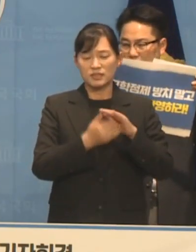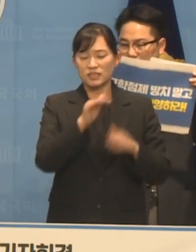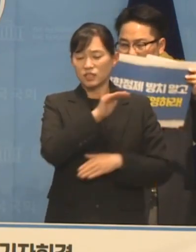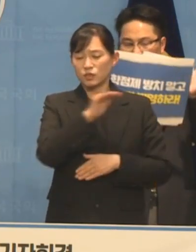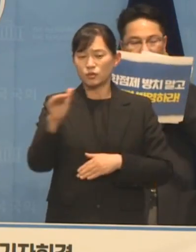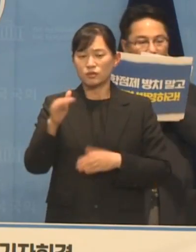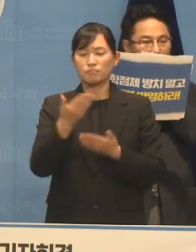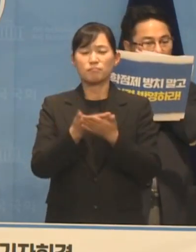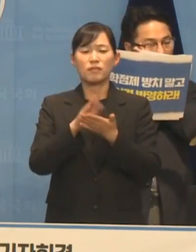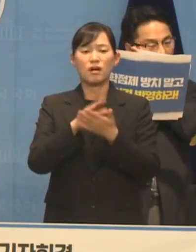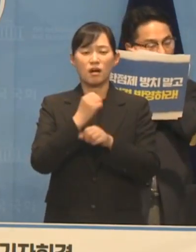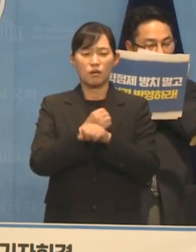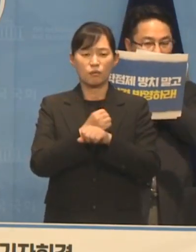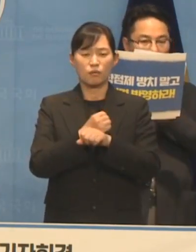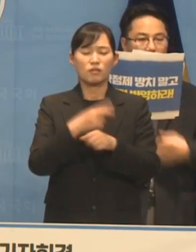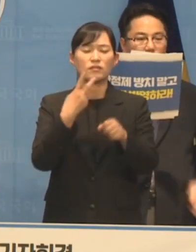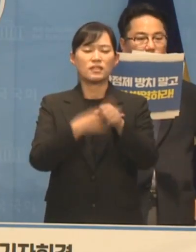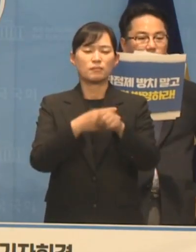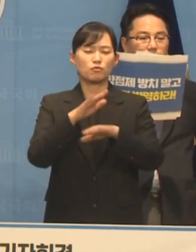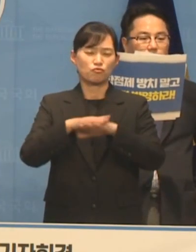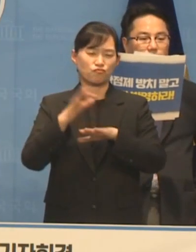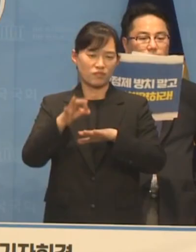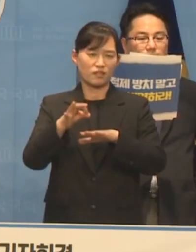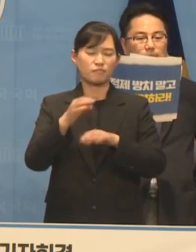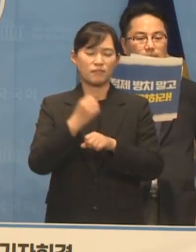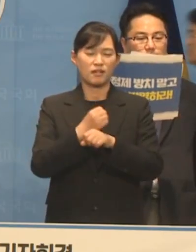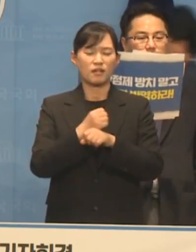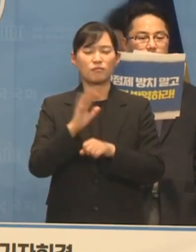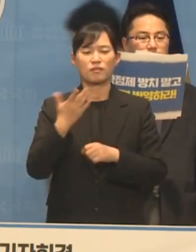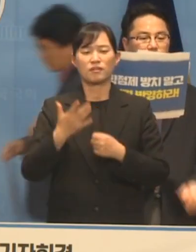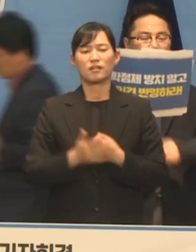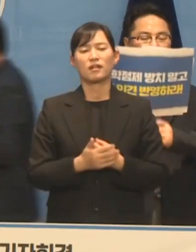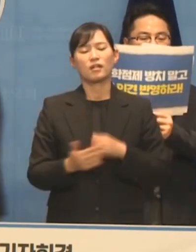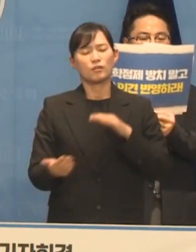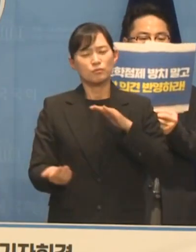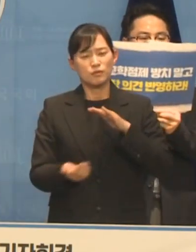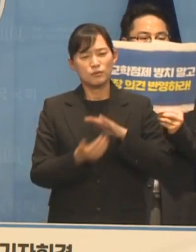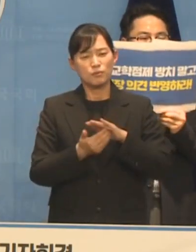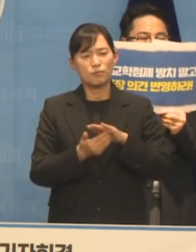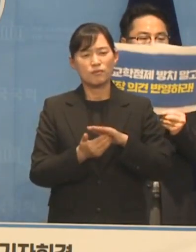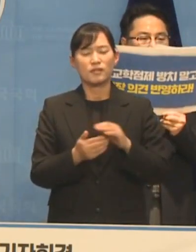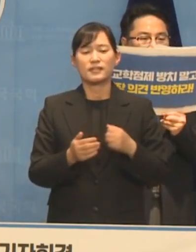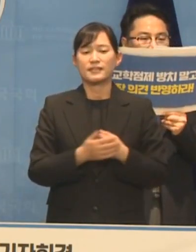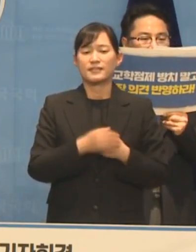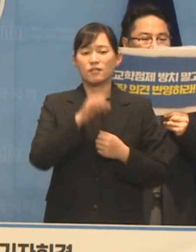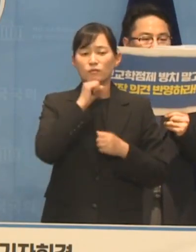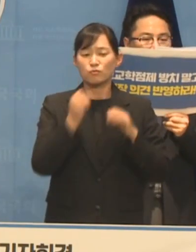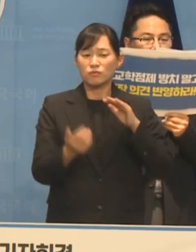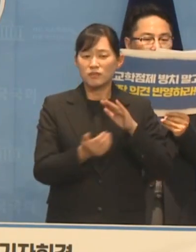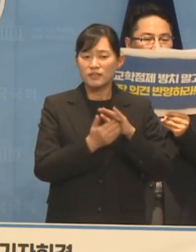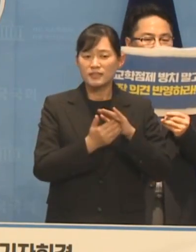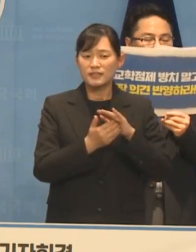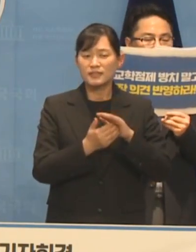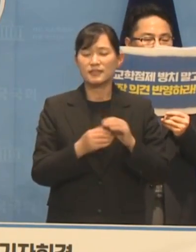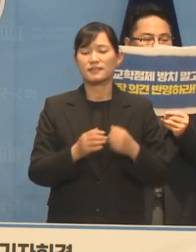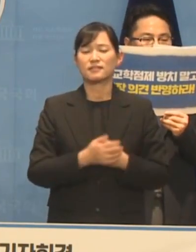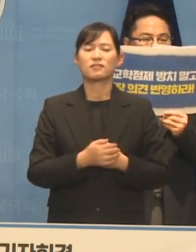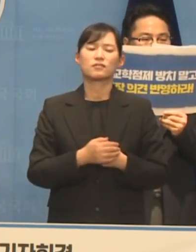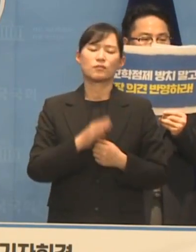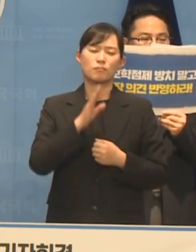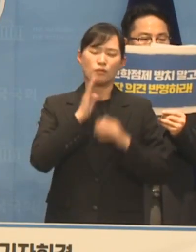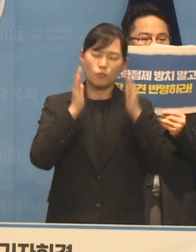정비하고 교원 수당 체계를 확립해야 합니다. 최소 성취 수준 보장 지도는 학습 성장을 돕는 핵심